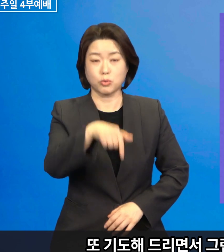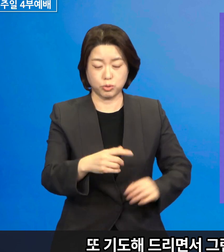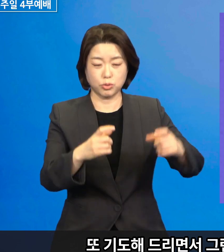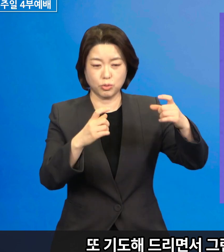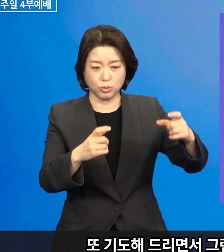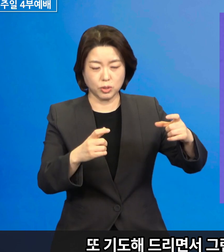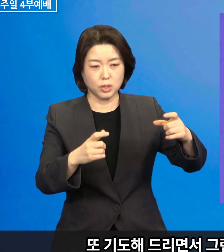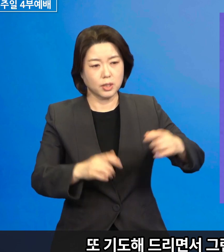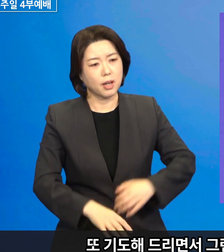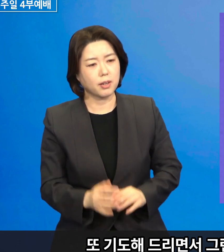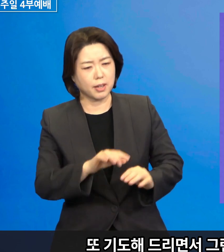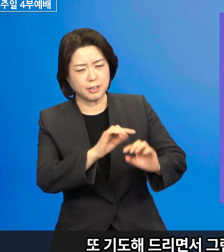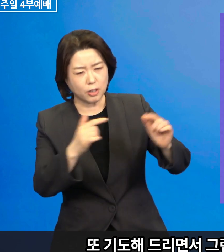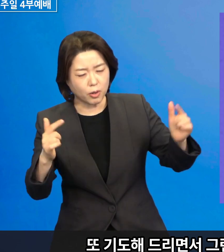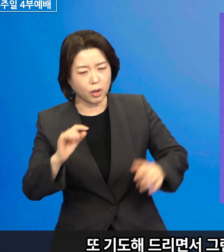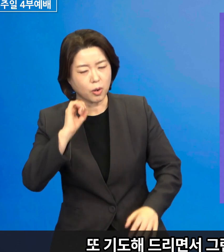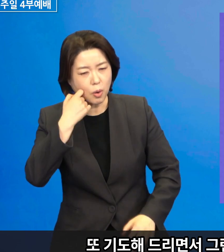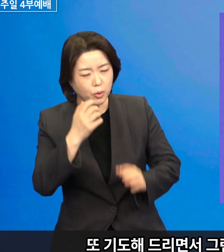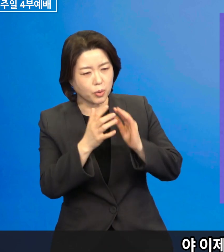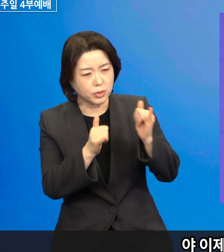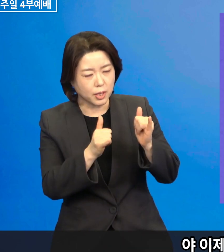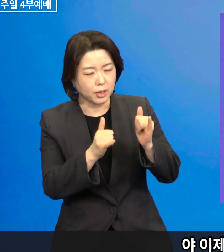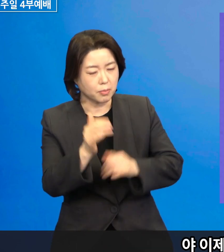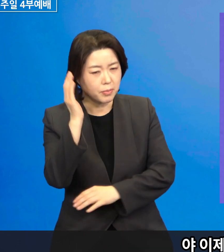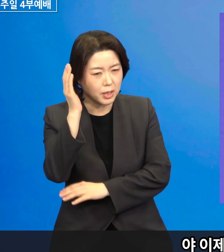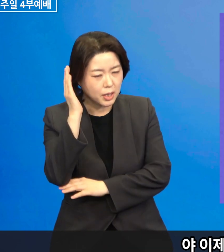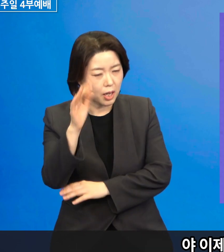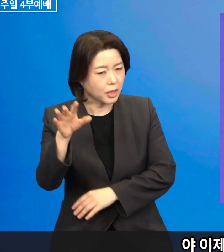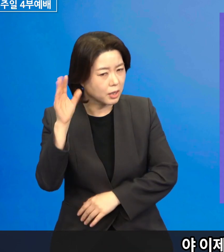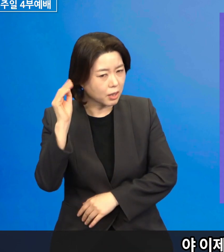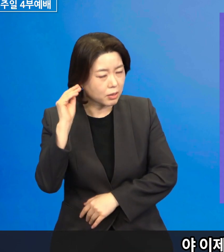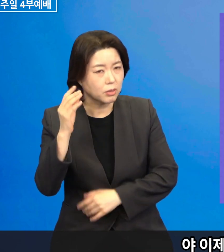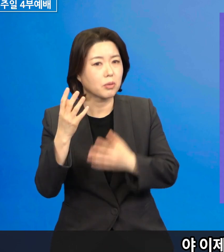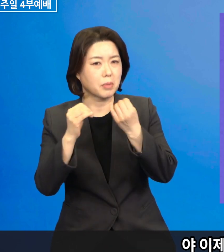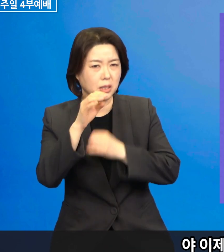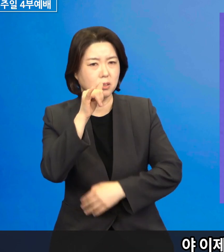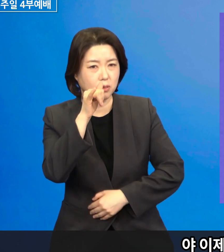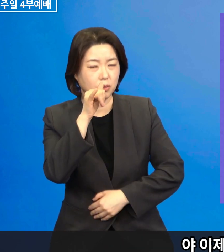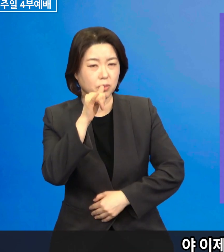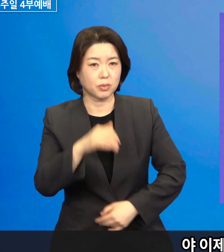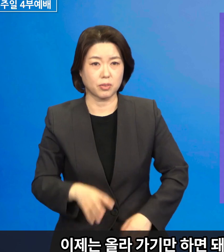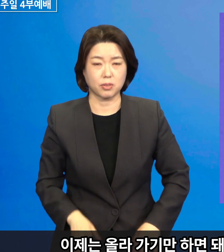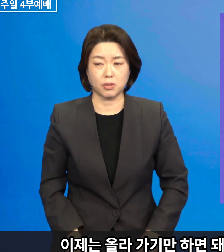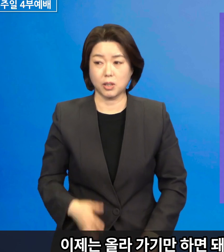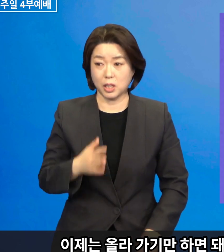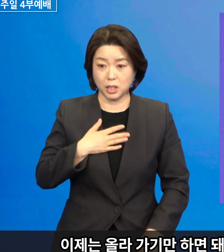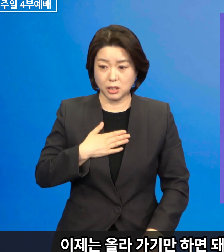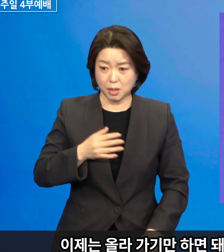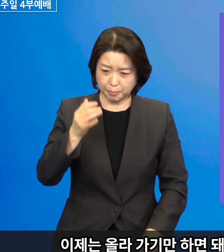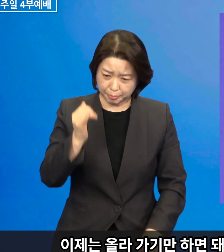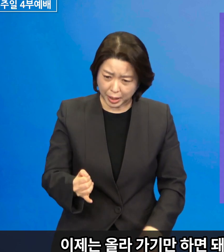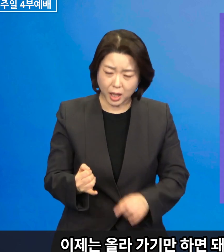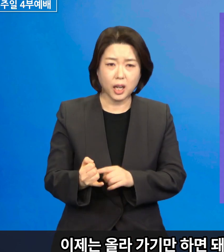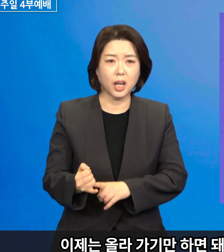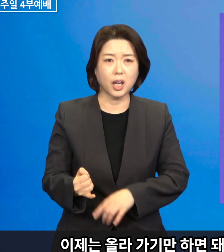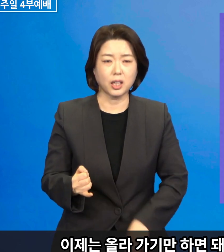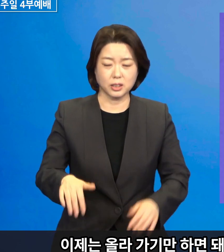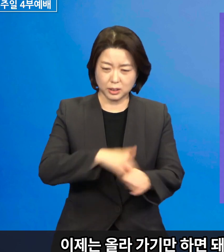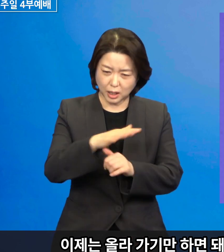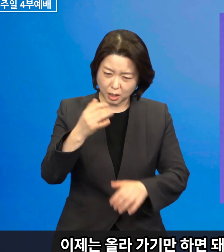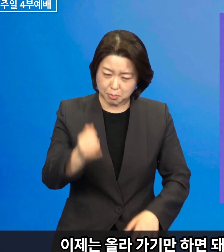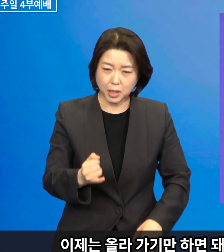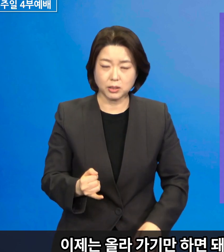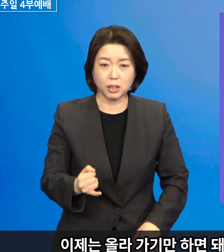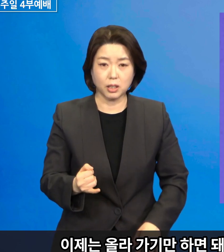기도해 드리면서 그런 이야기들을 많이 듣습니다. 야, 이제 바닥이다. 이제는 올라가기만 하면 돼라고 하는데